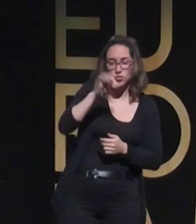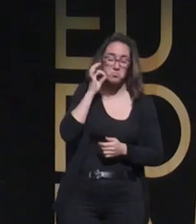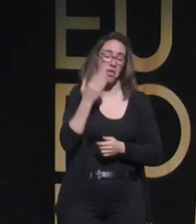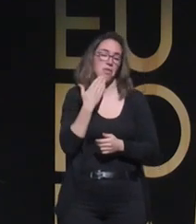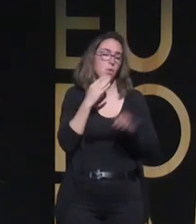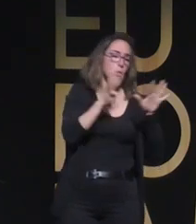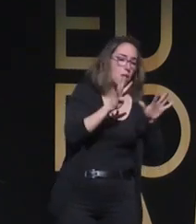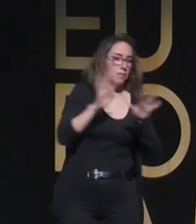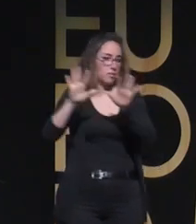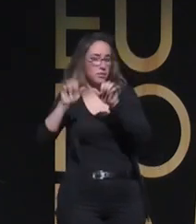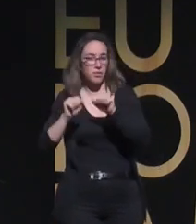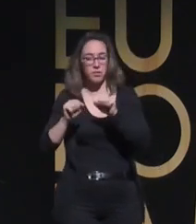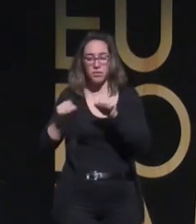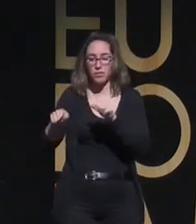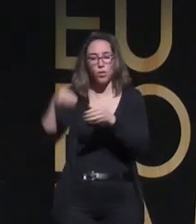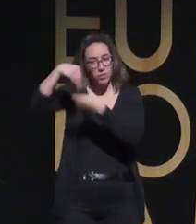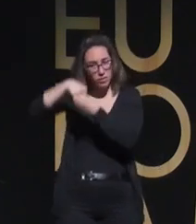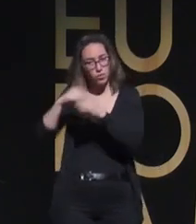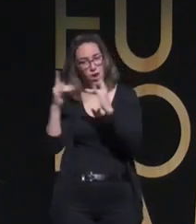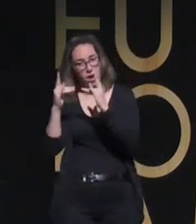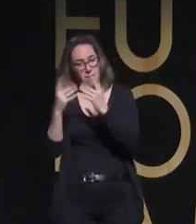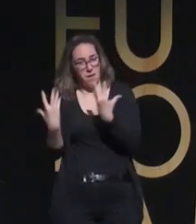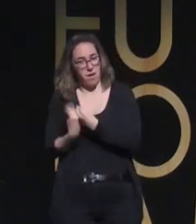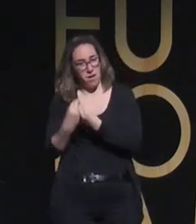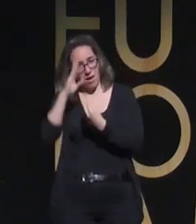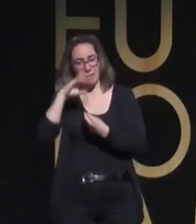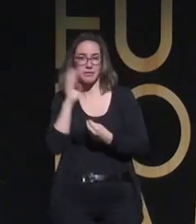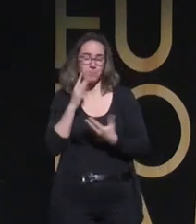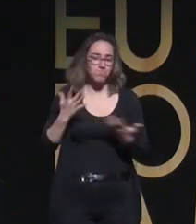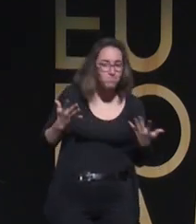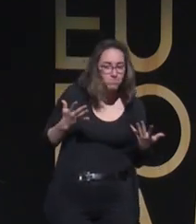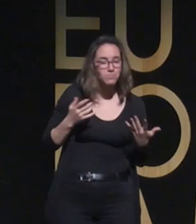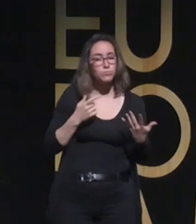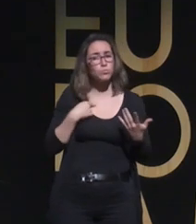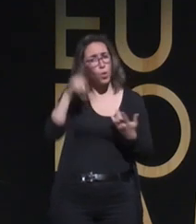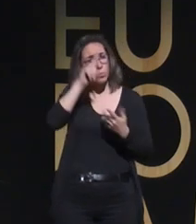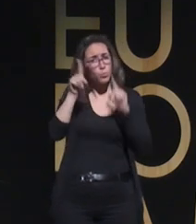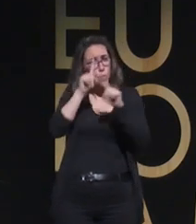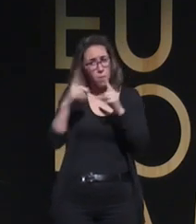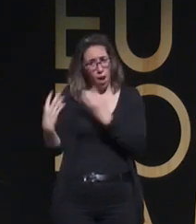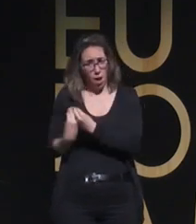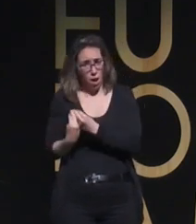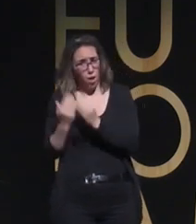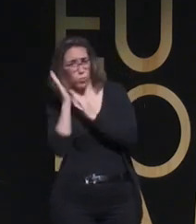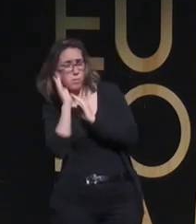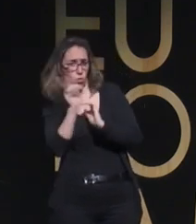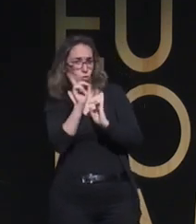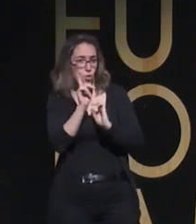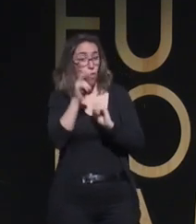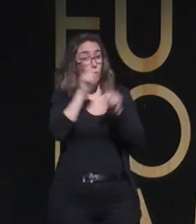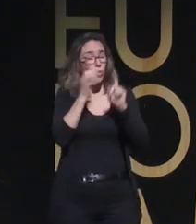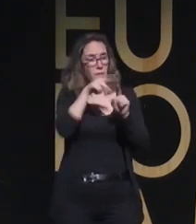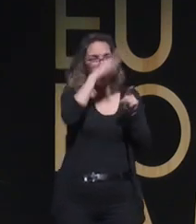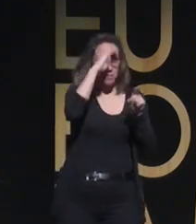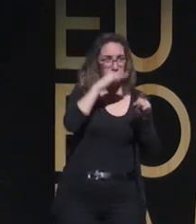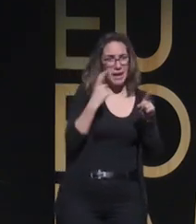años que duermen con sus iPads, ¿no? No me preocupa tanto que duerman con sus iPads. Lo que me preocupa es que los iPads necesitan que esos niños duerman con ellos. Sí,